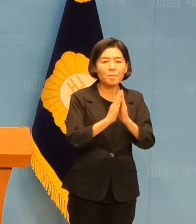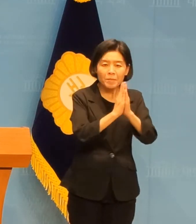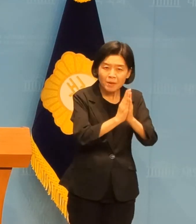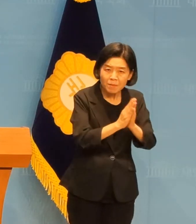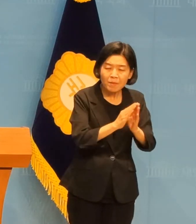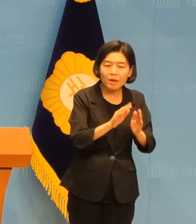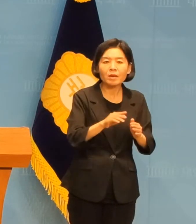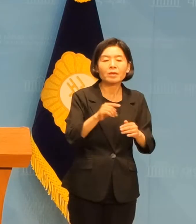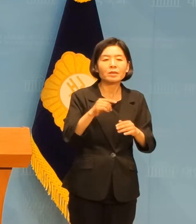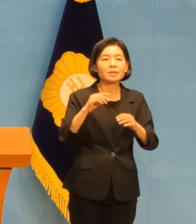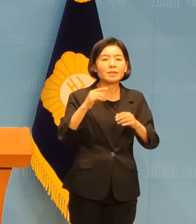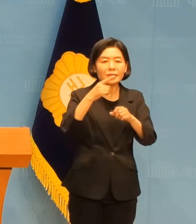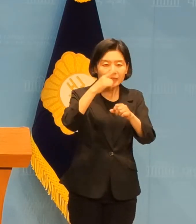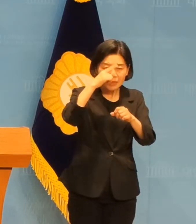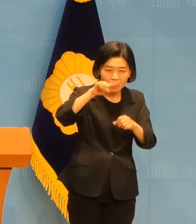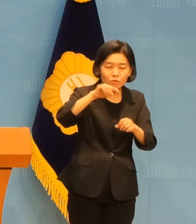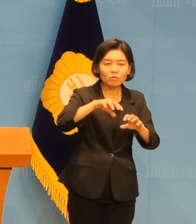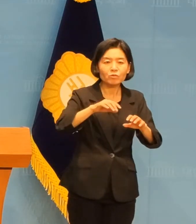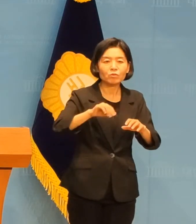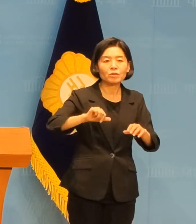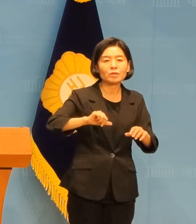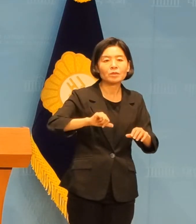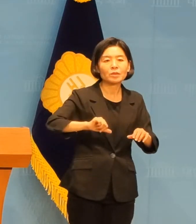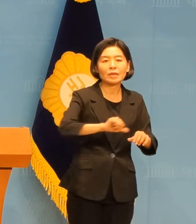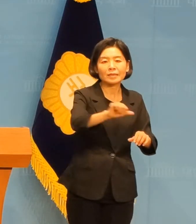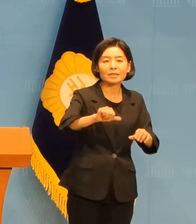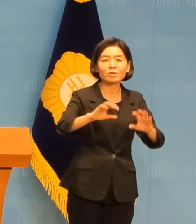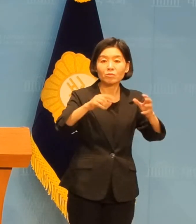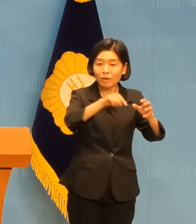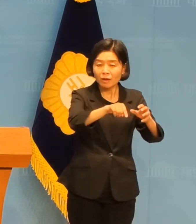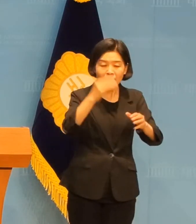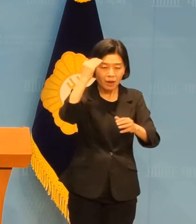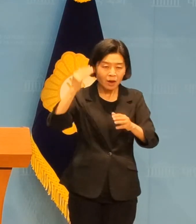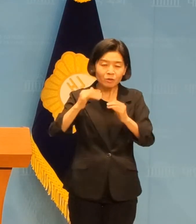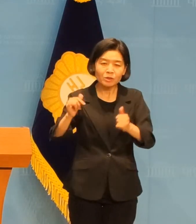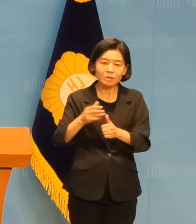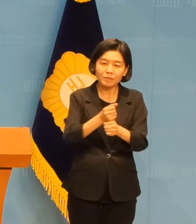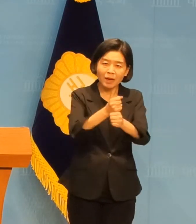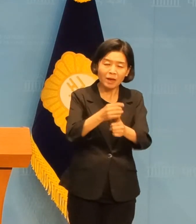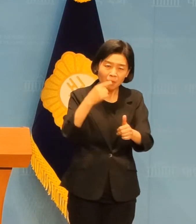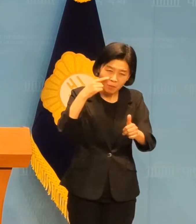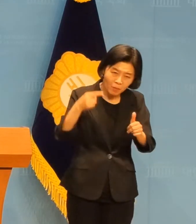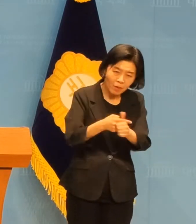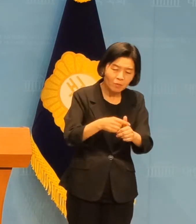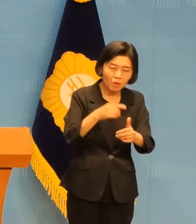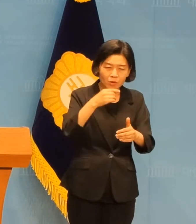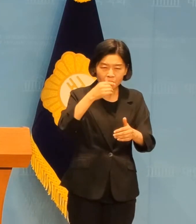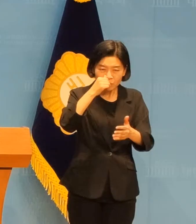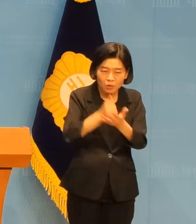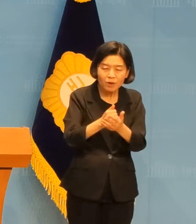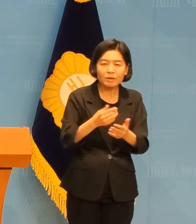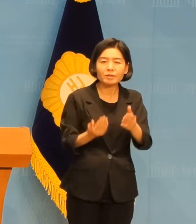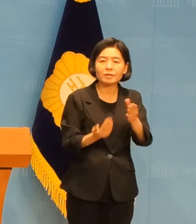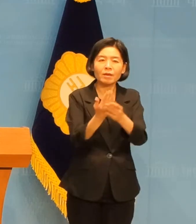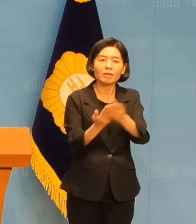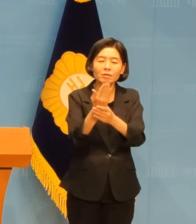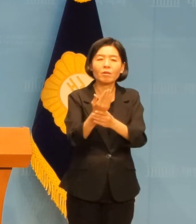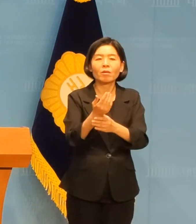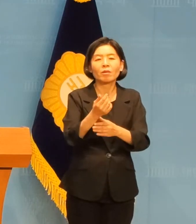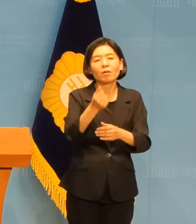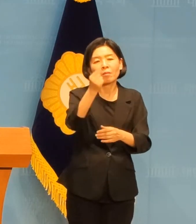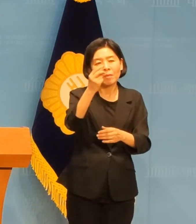등 일부 동남아 국가들에서도 한국인을 대상으로 한 범죄 사건이 빈번히 일어나고 있다는